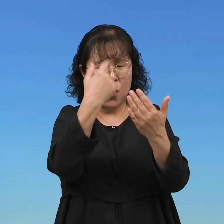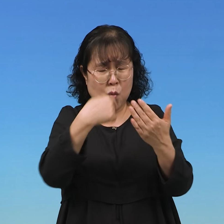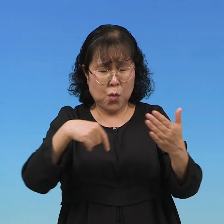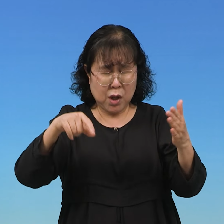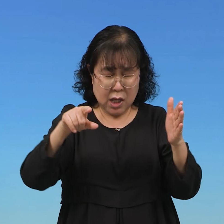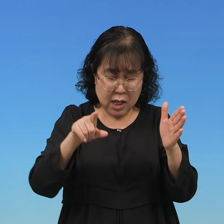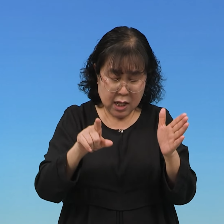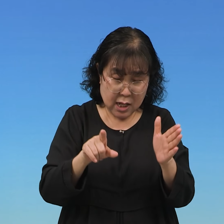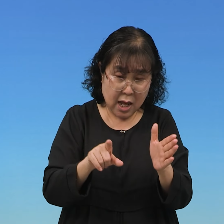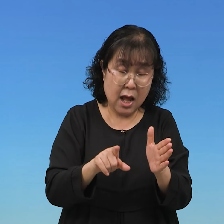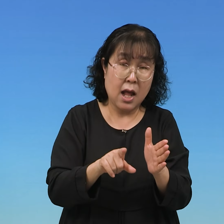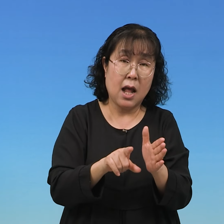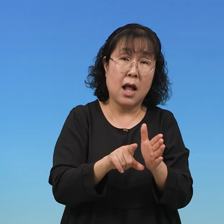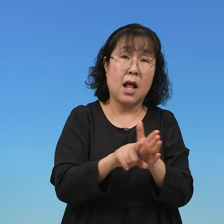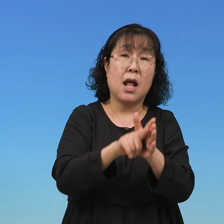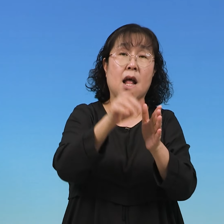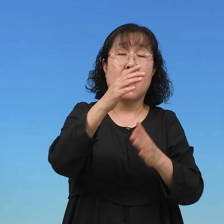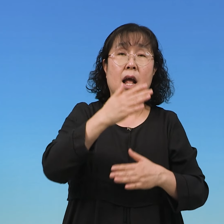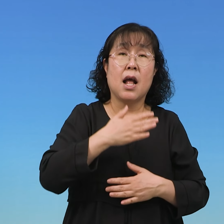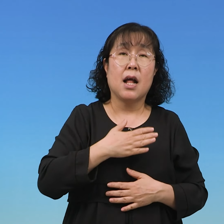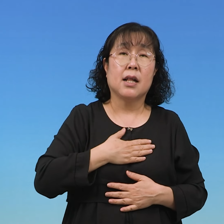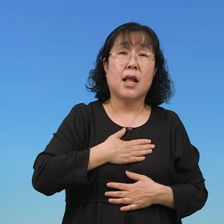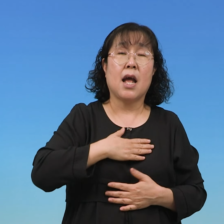내가 죽었노라.